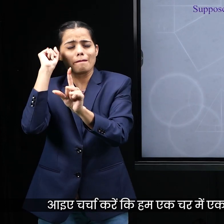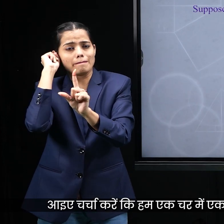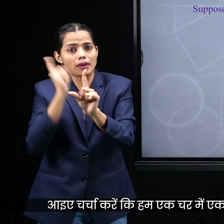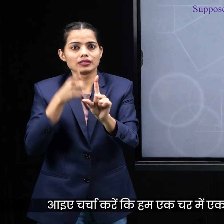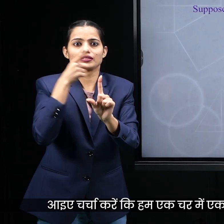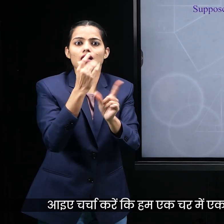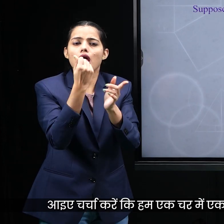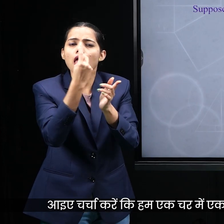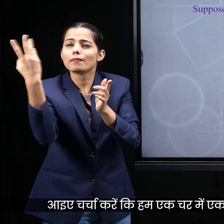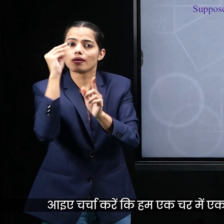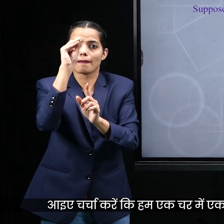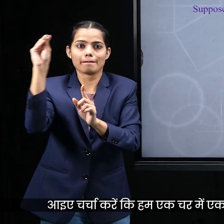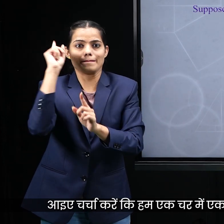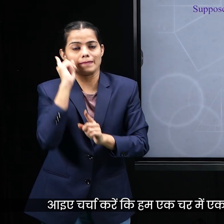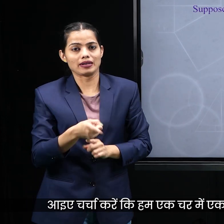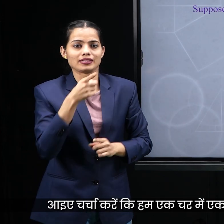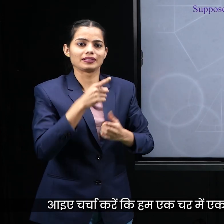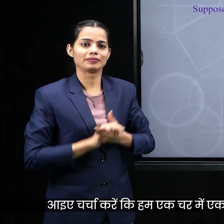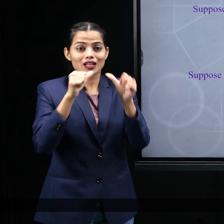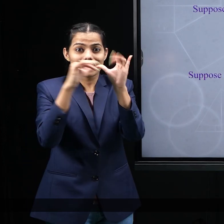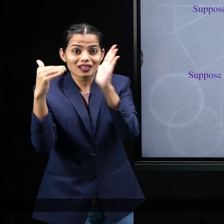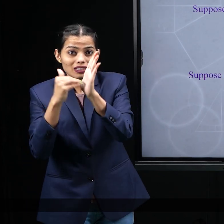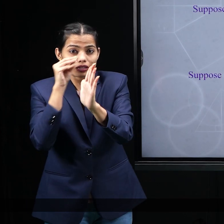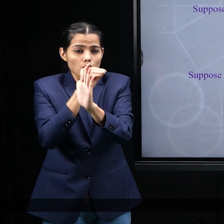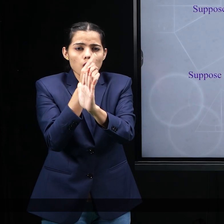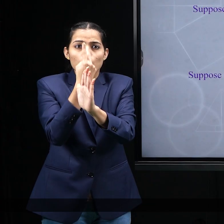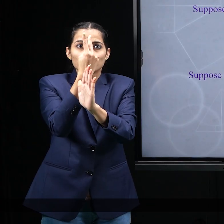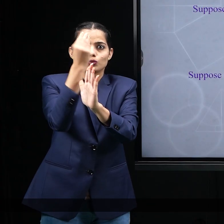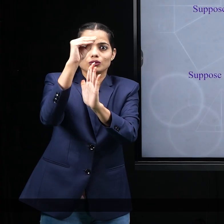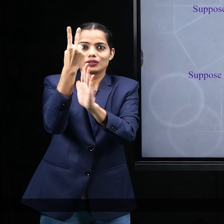इसमें पदों की संख्या। एक चर में बहुपद,